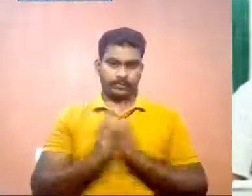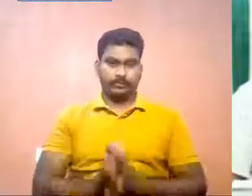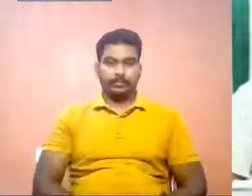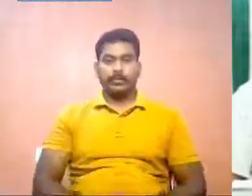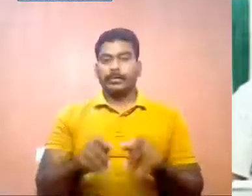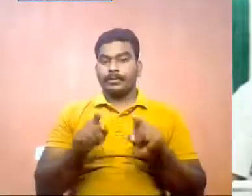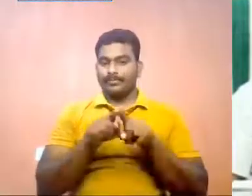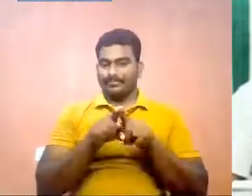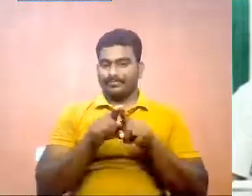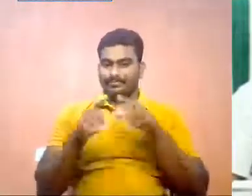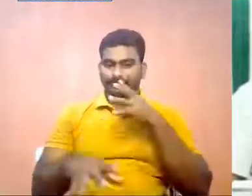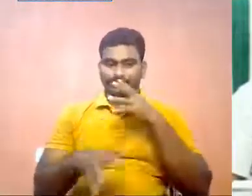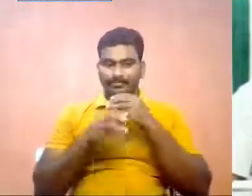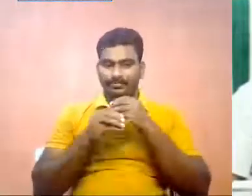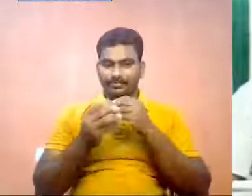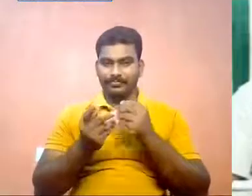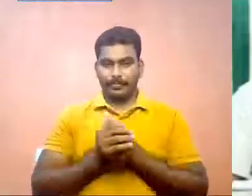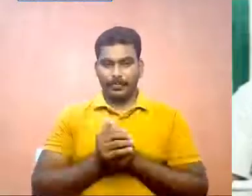അതോടൊപ്പം